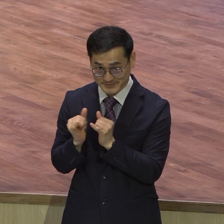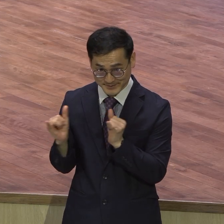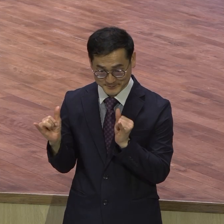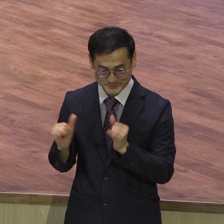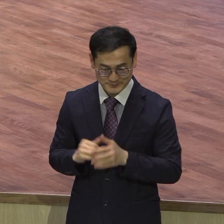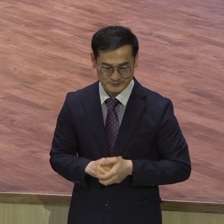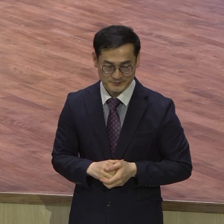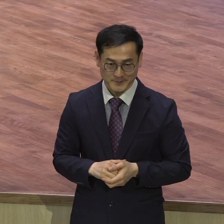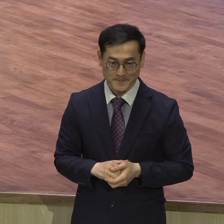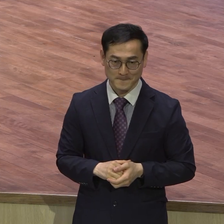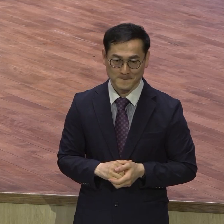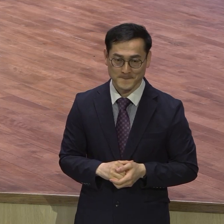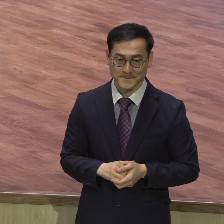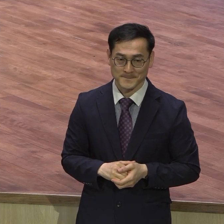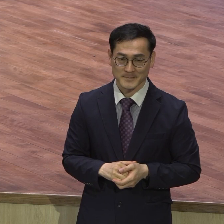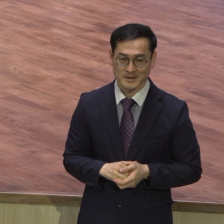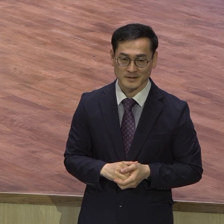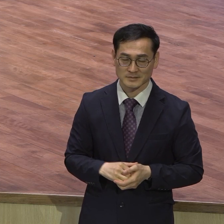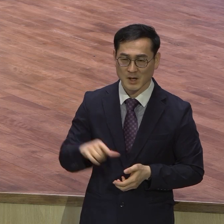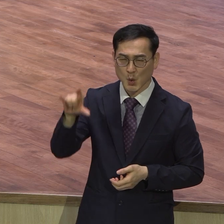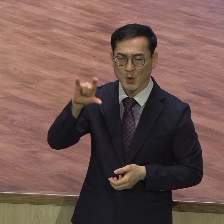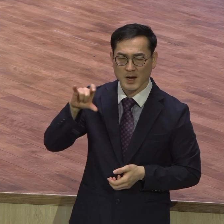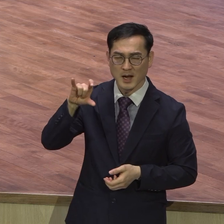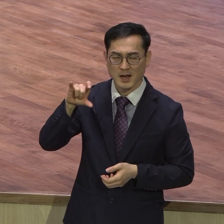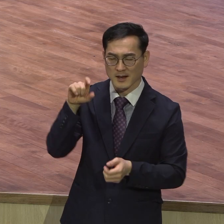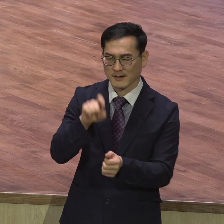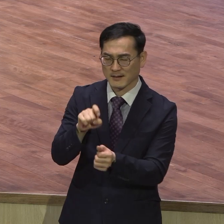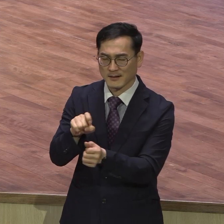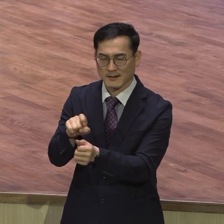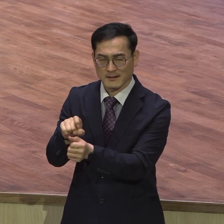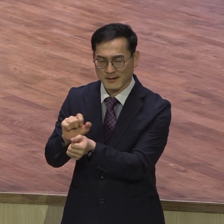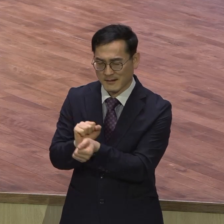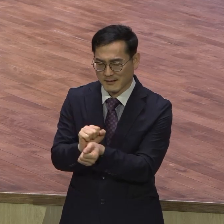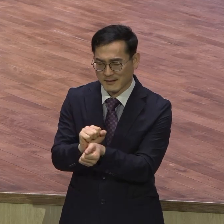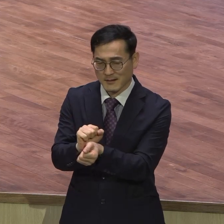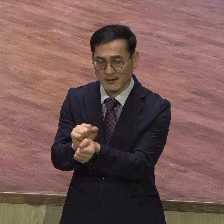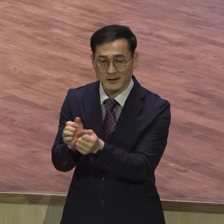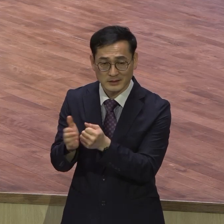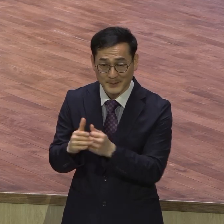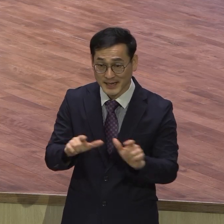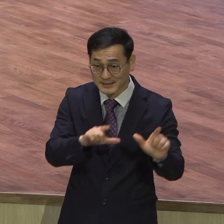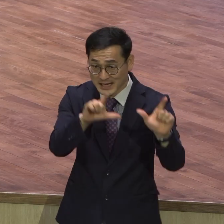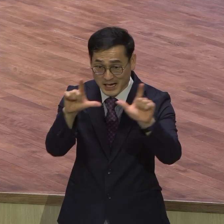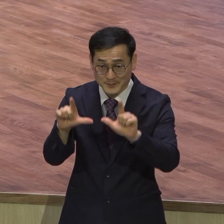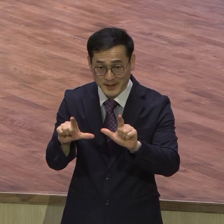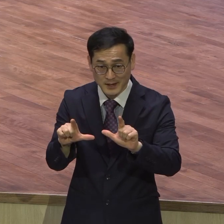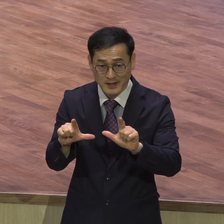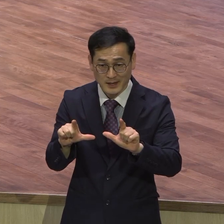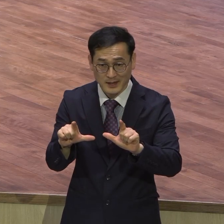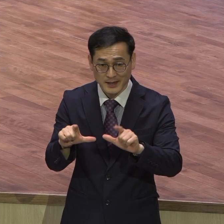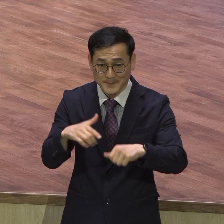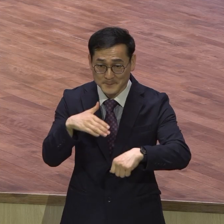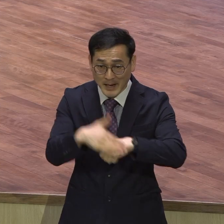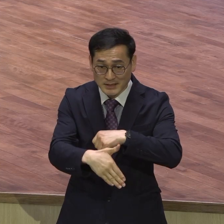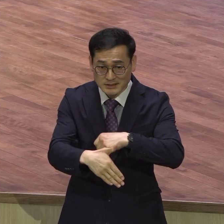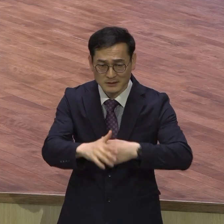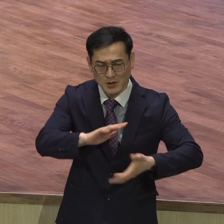장기화되면서 우리의 삶의 환경 패턴이 다 그렇게 지금 코로나